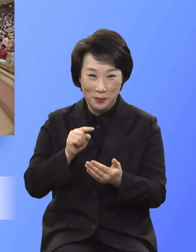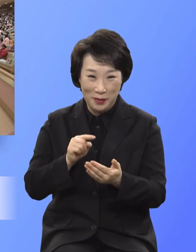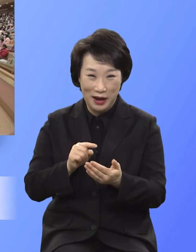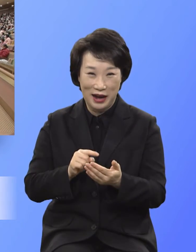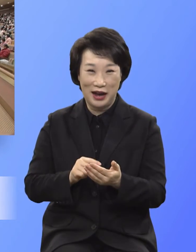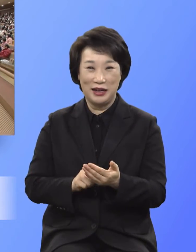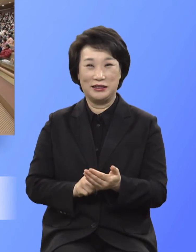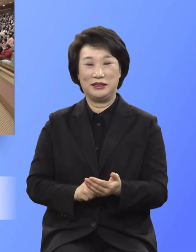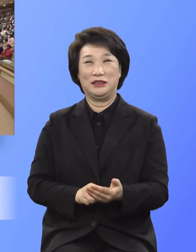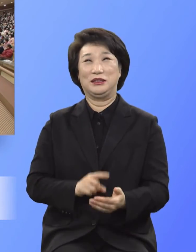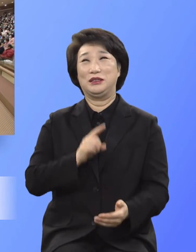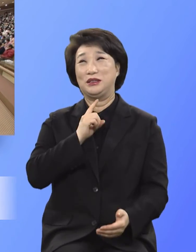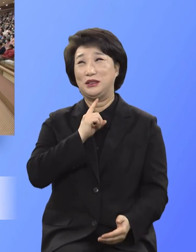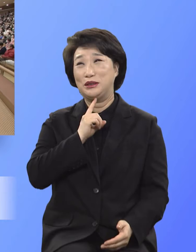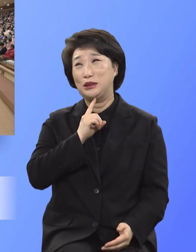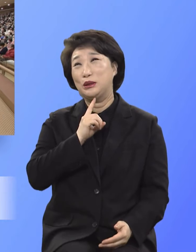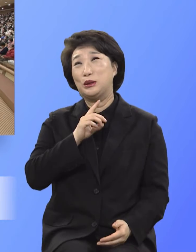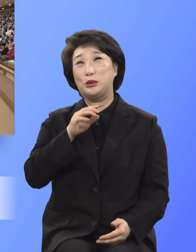아신